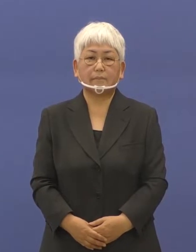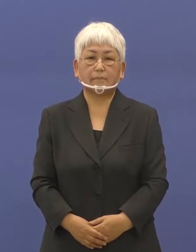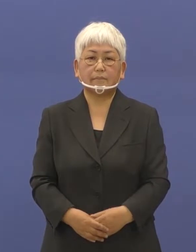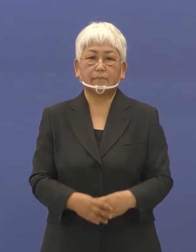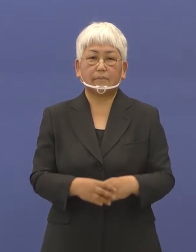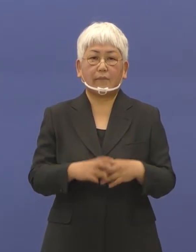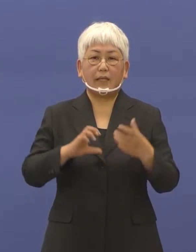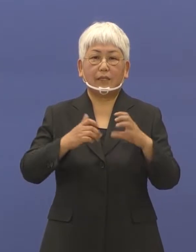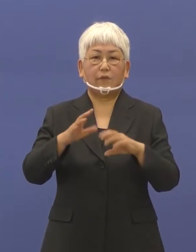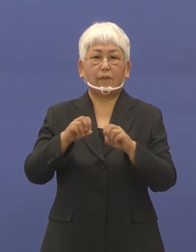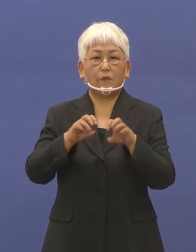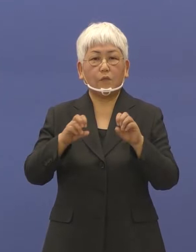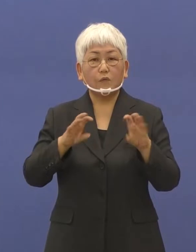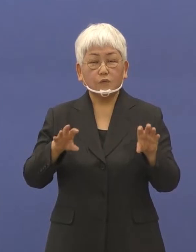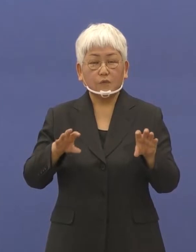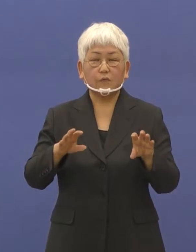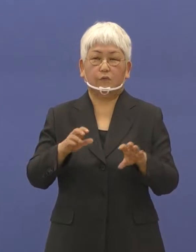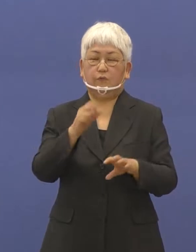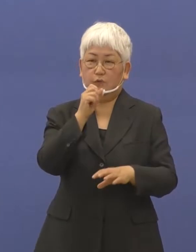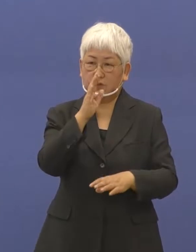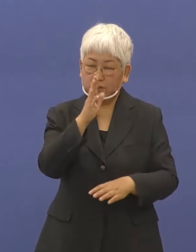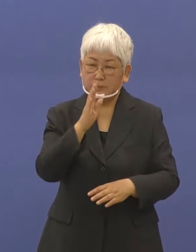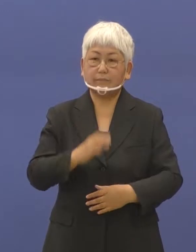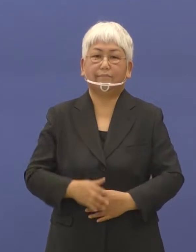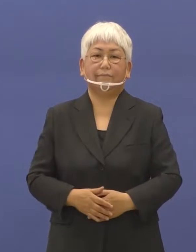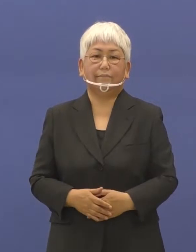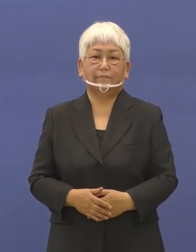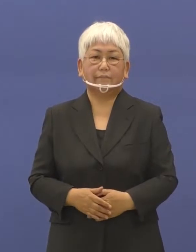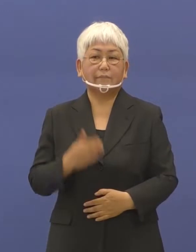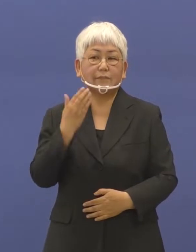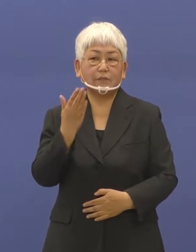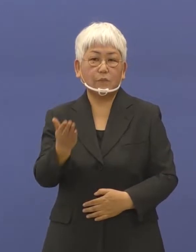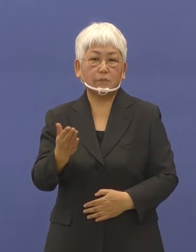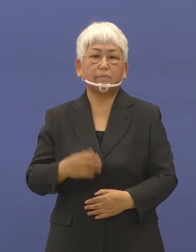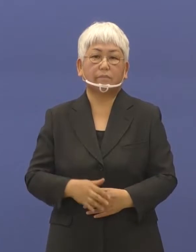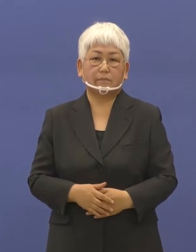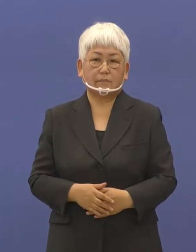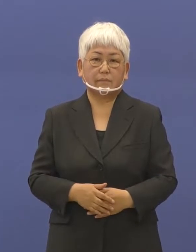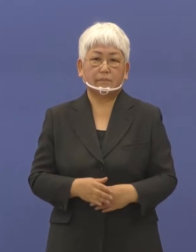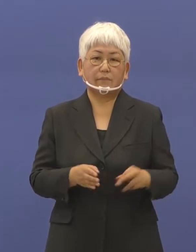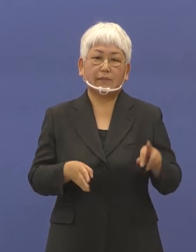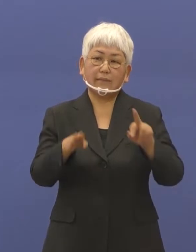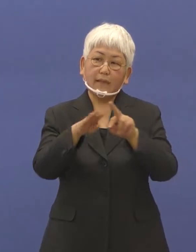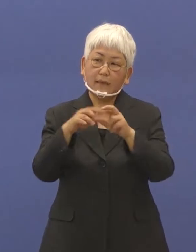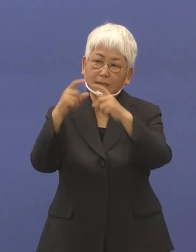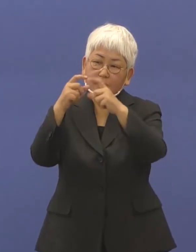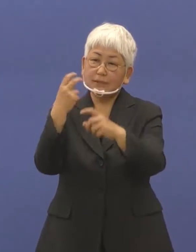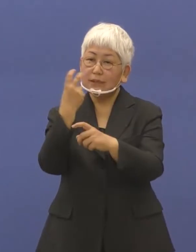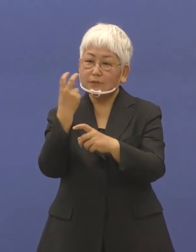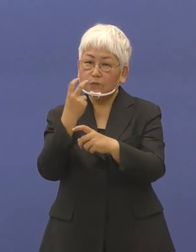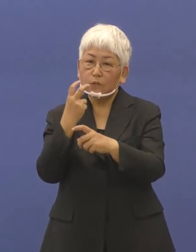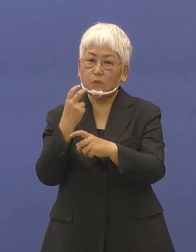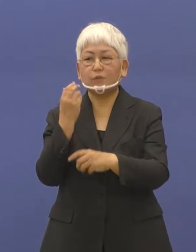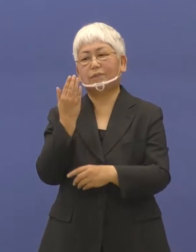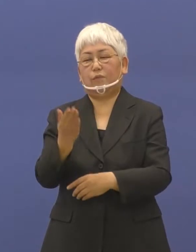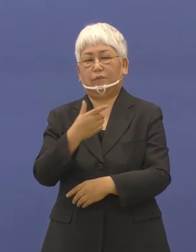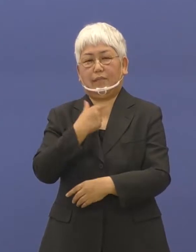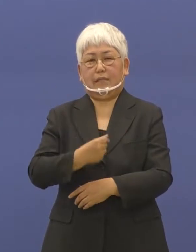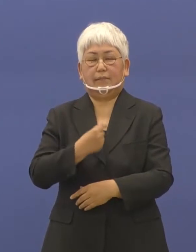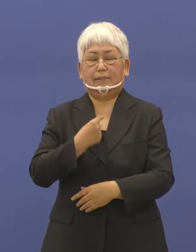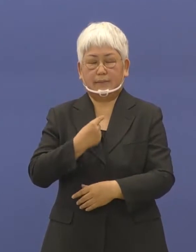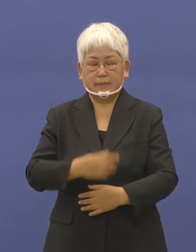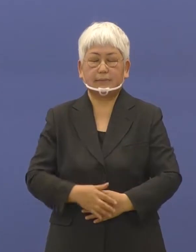IBC 岩手放送の石川です。よろしくお願いします。 はい。 私もセンターの検査キットについてお伺いします。